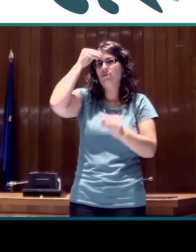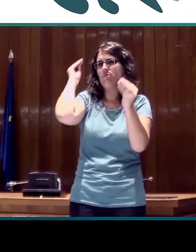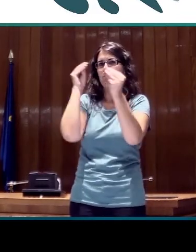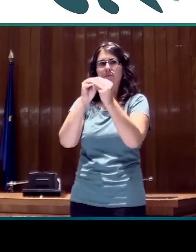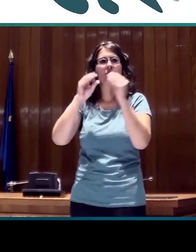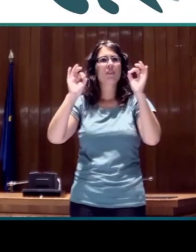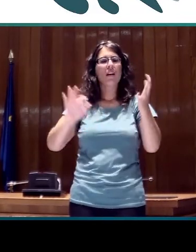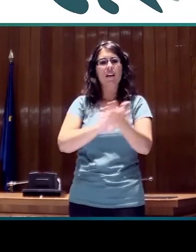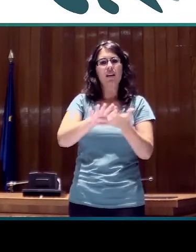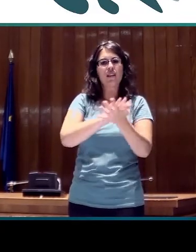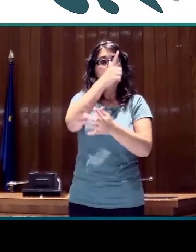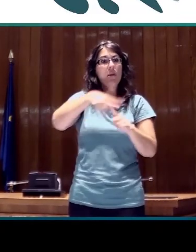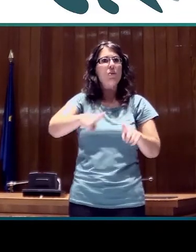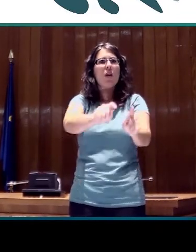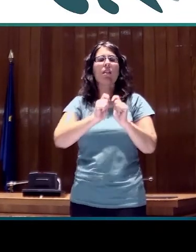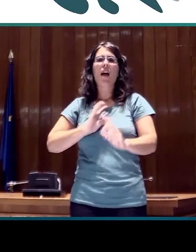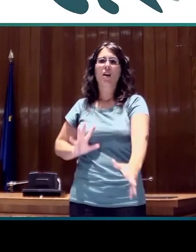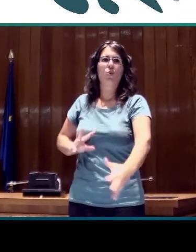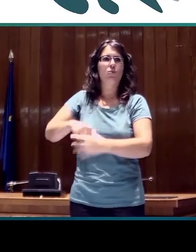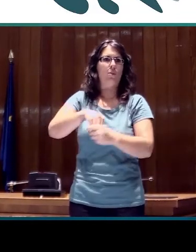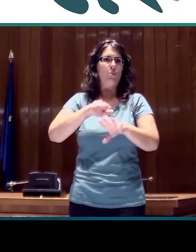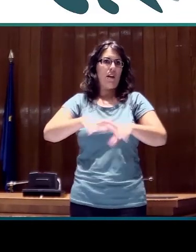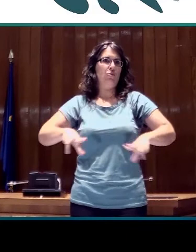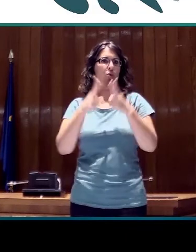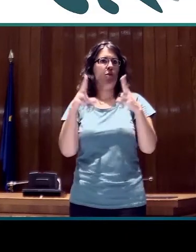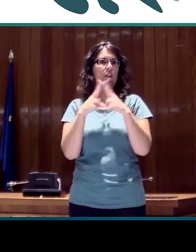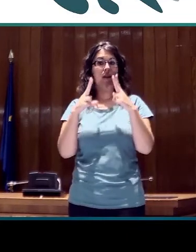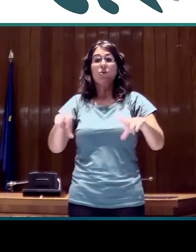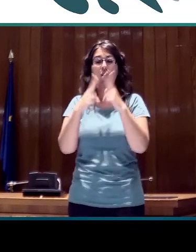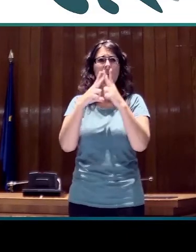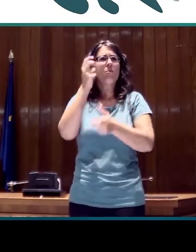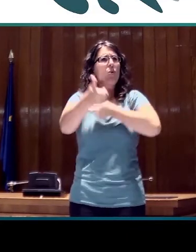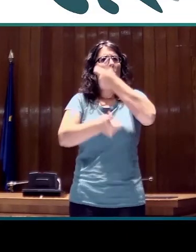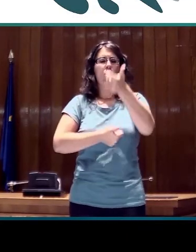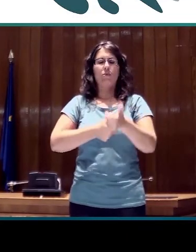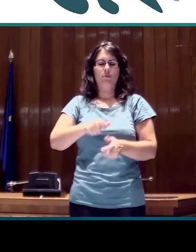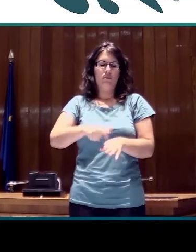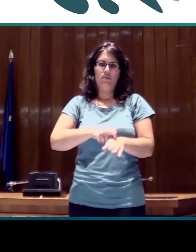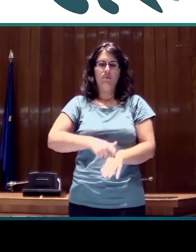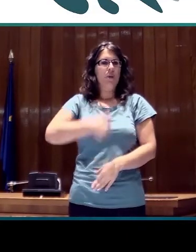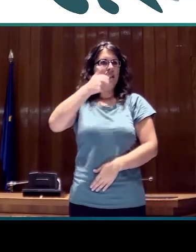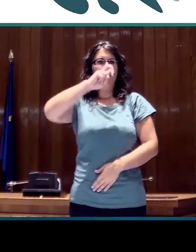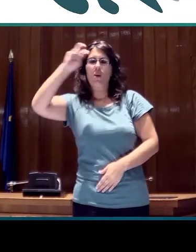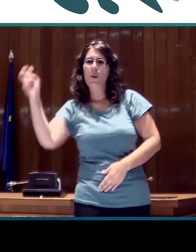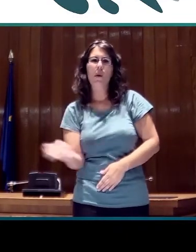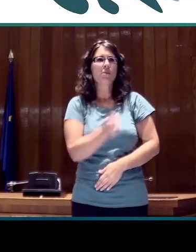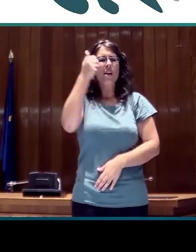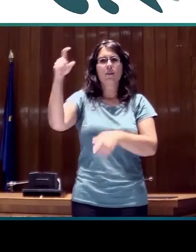que se suma a una sociedad cada vez más diversa y solidaria y tenemos que seguir trabajando